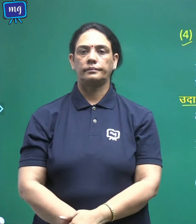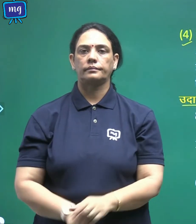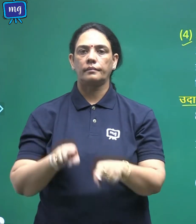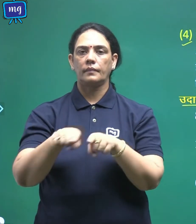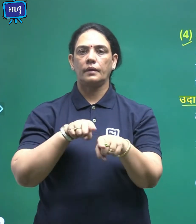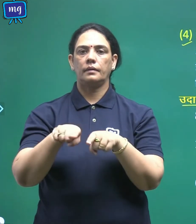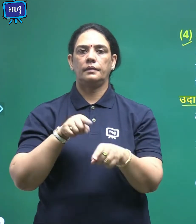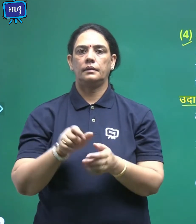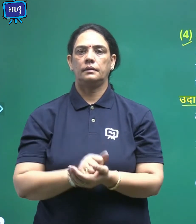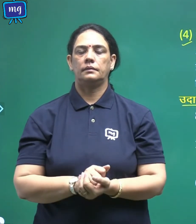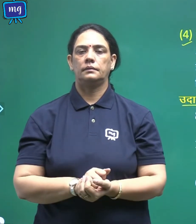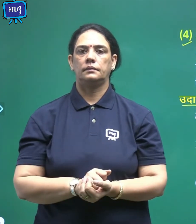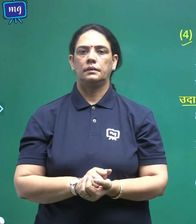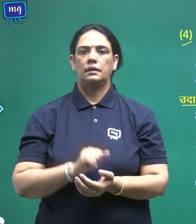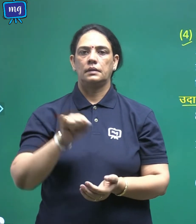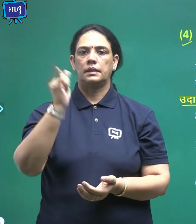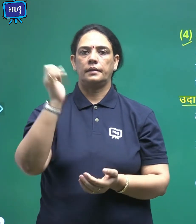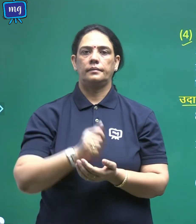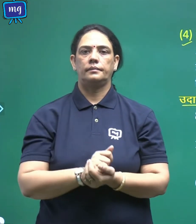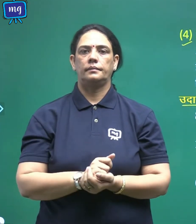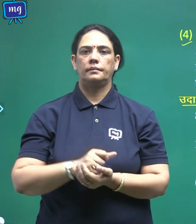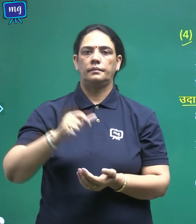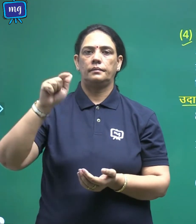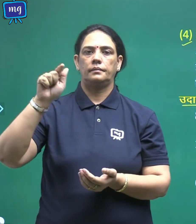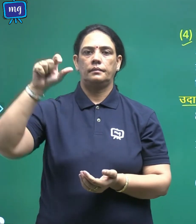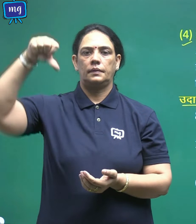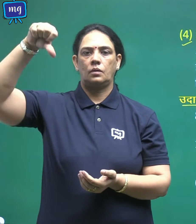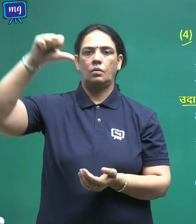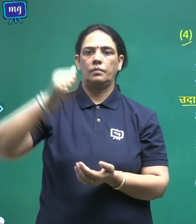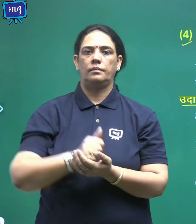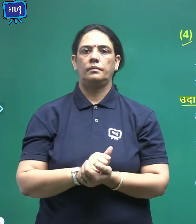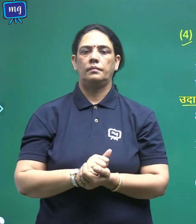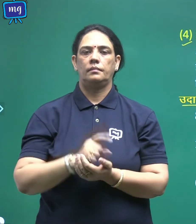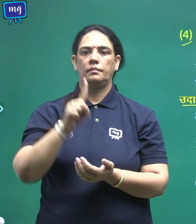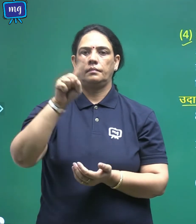उदाहरण 6, 9,